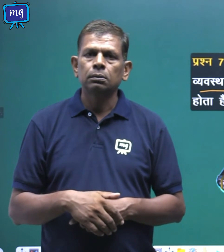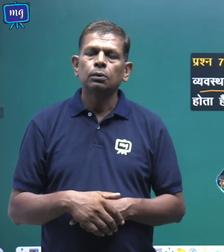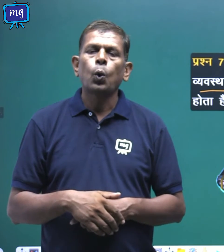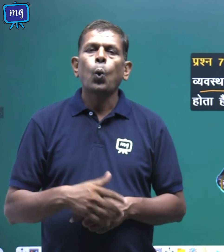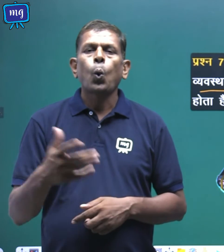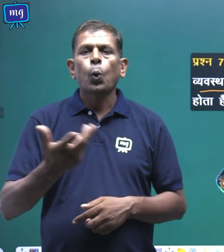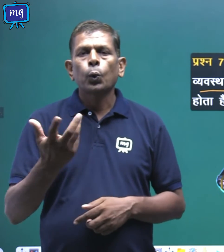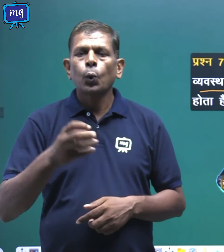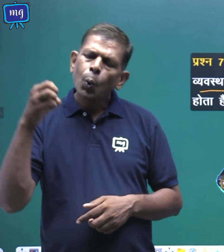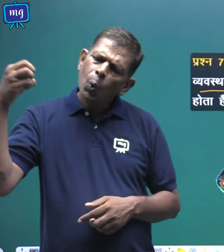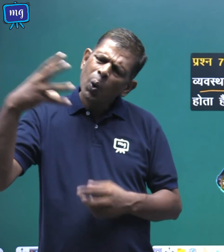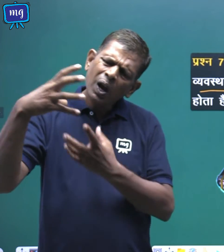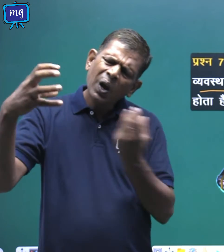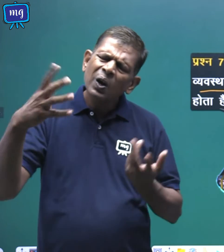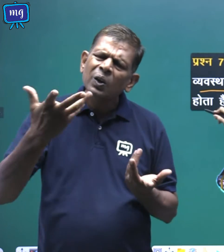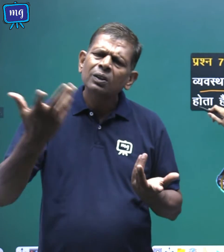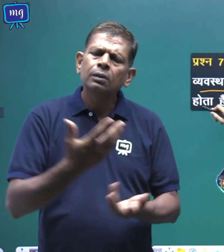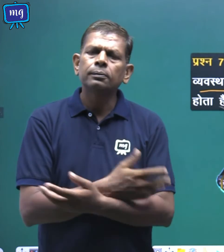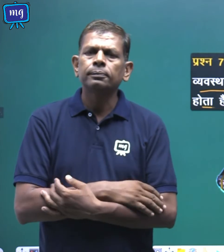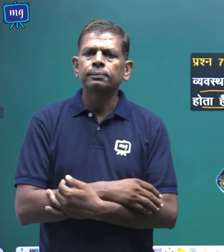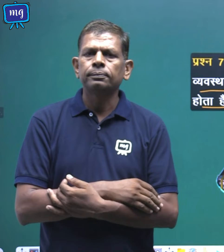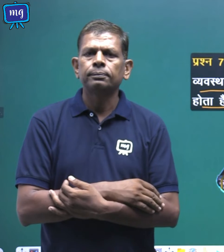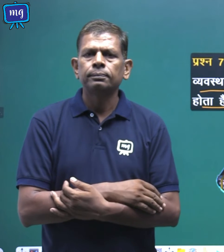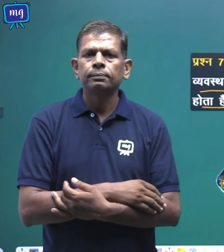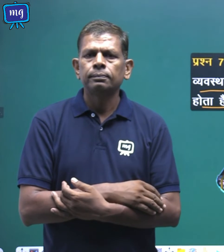क्यों नहीं दीप्तिमान होता है?